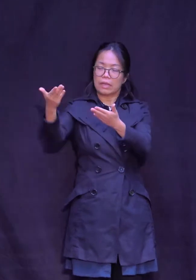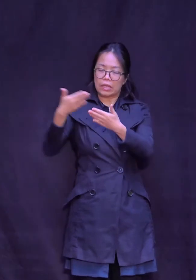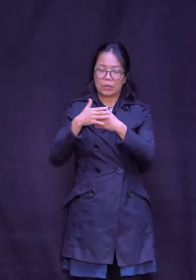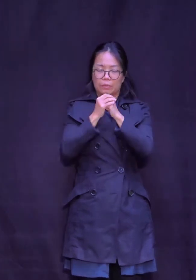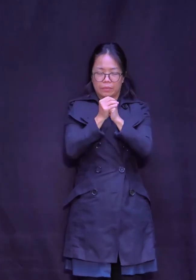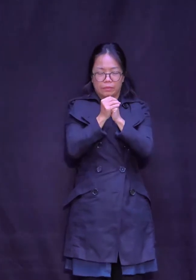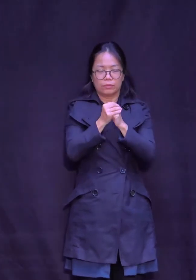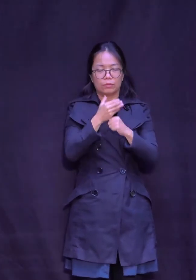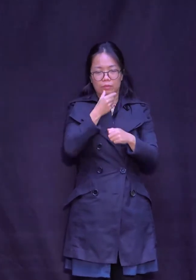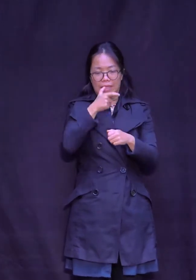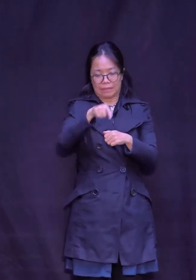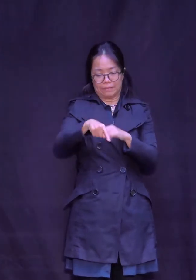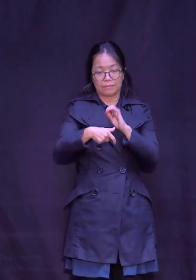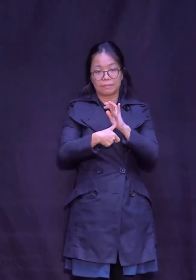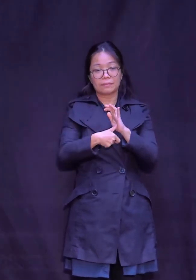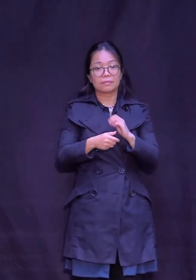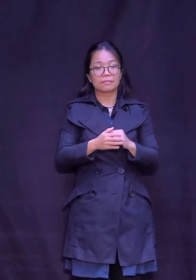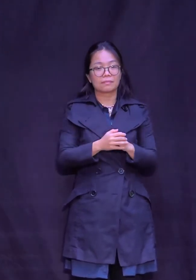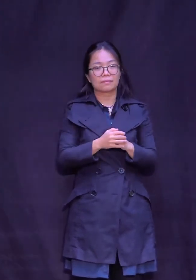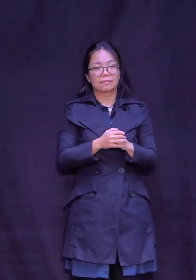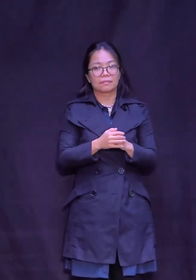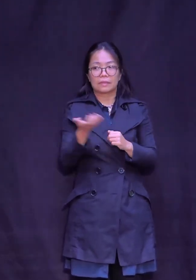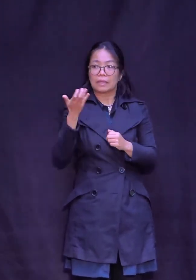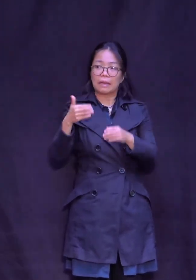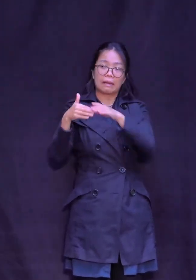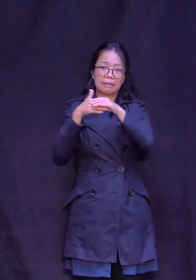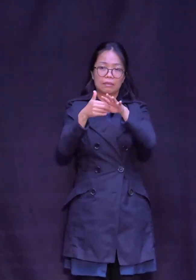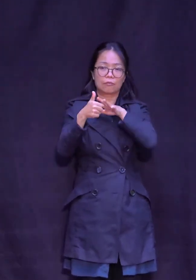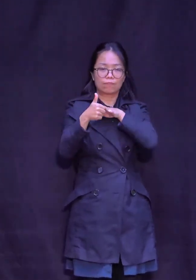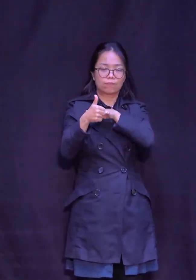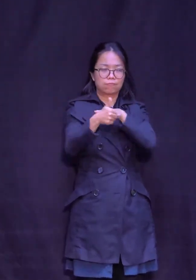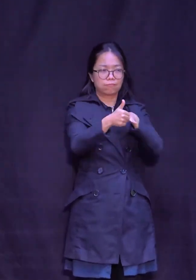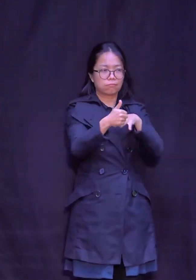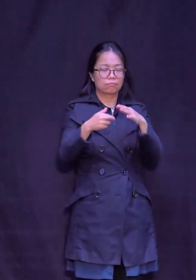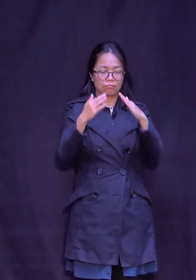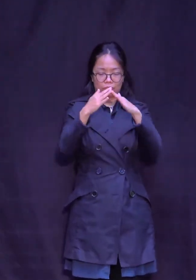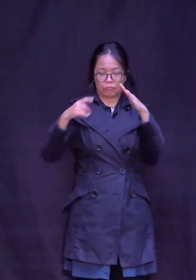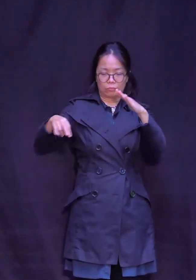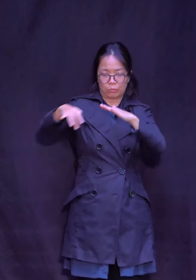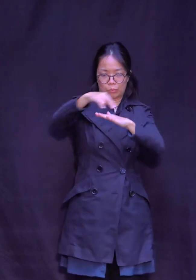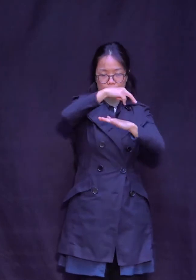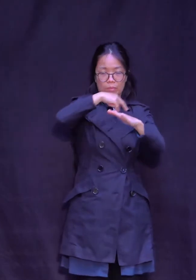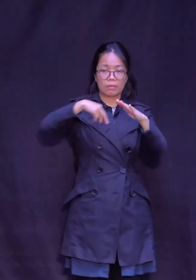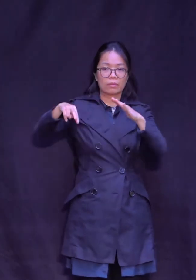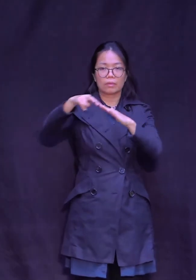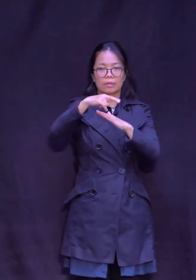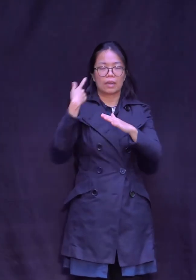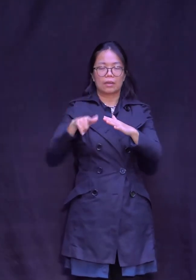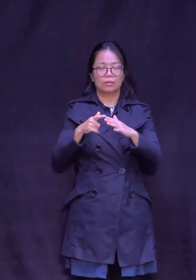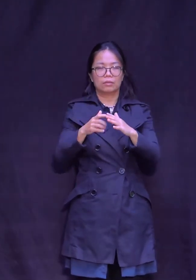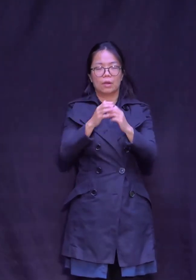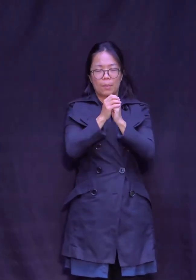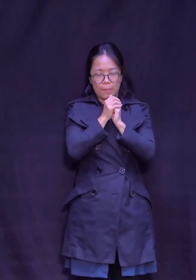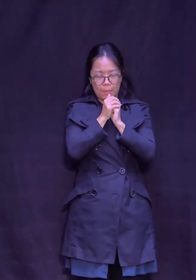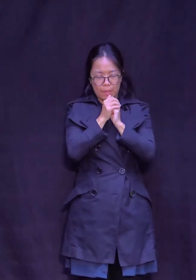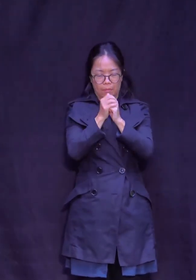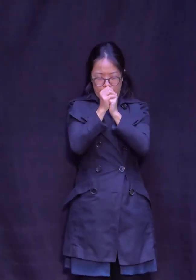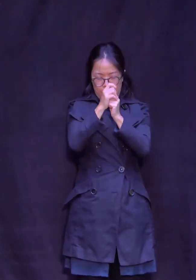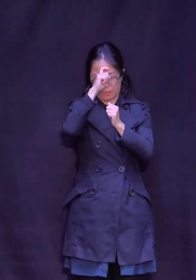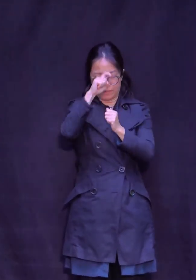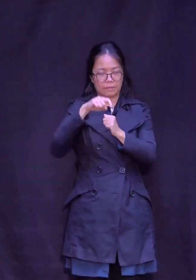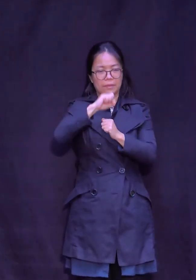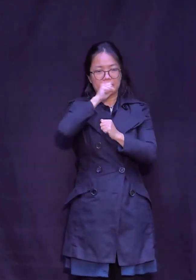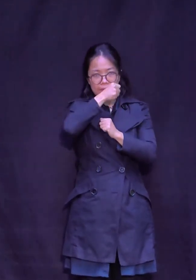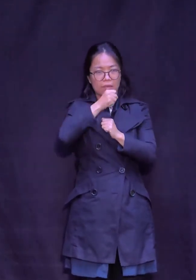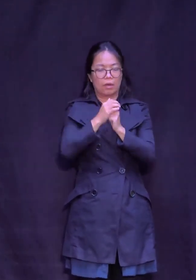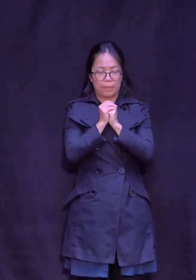名字。那刚刚呢，他带领了大家做了感恩祝福台湾的